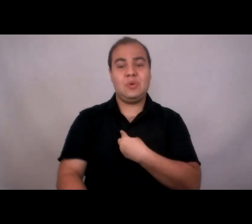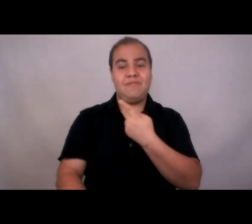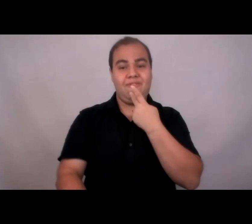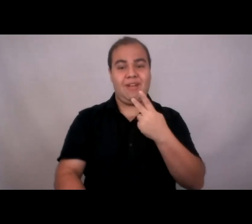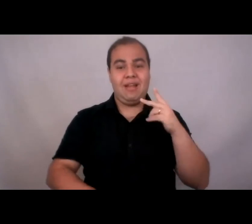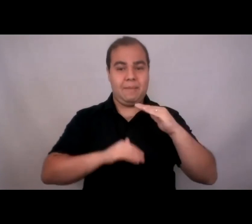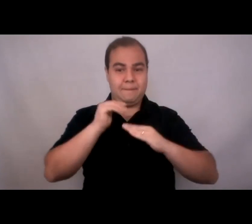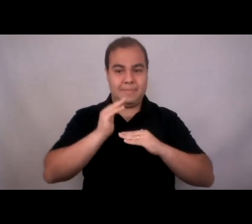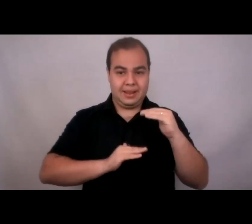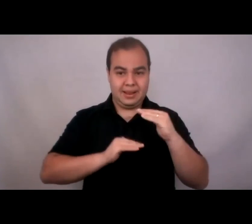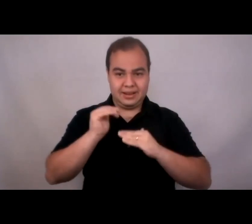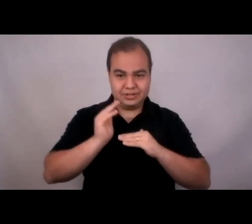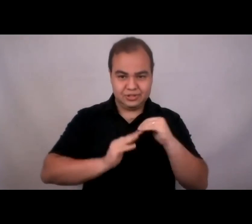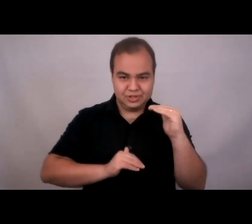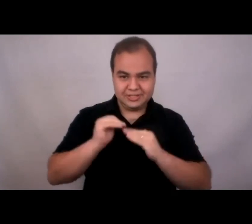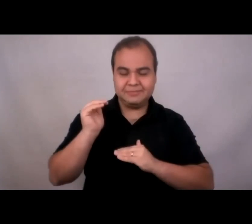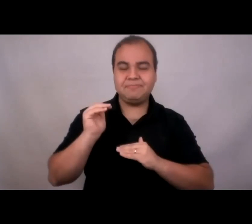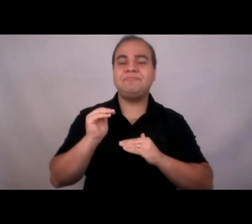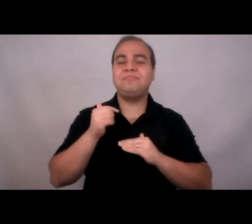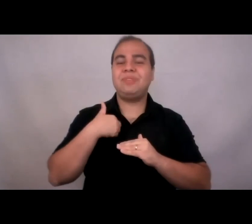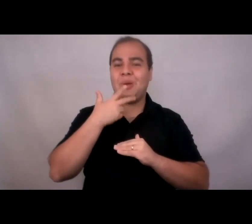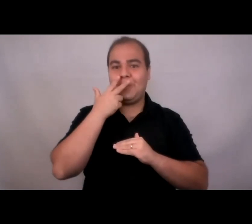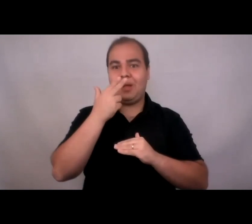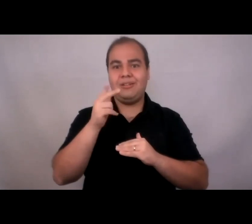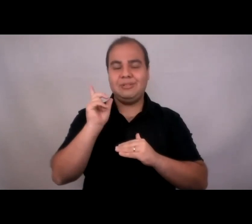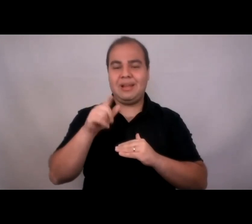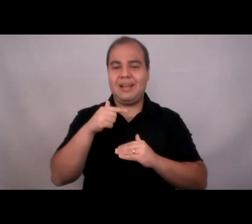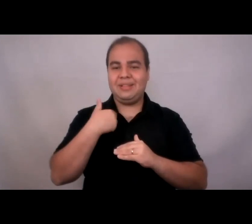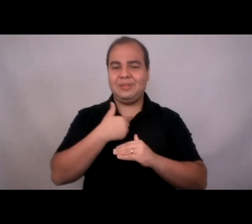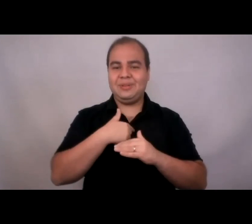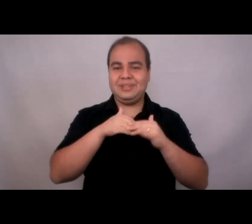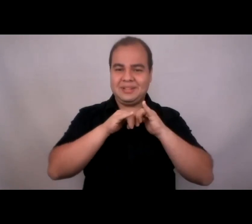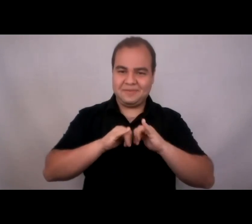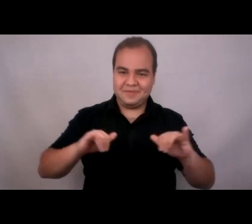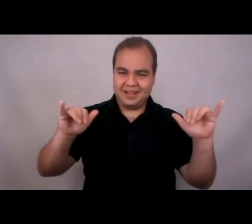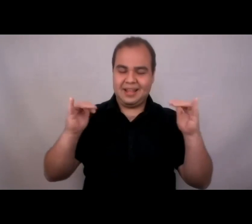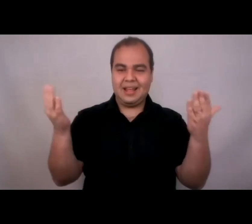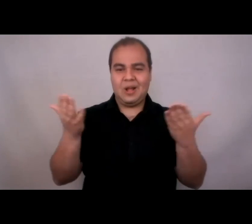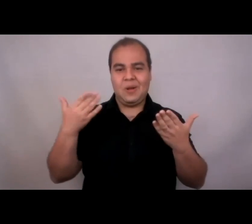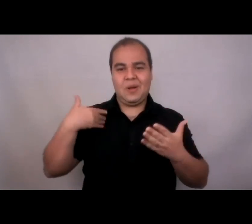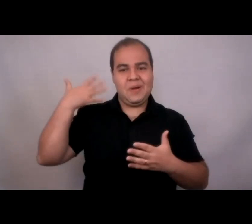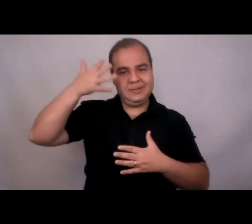prática, né? E acho que essa é a minha fala exatamente agora.